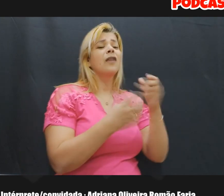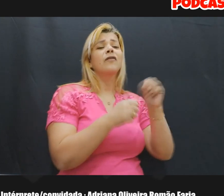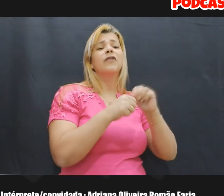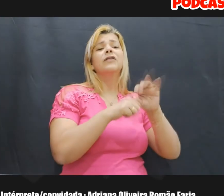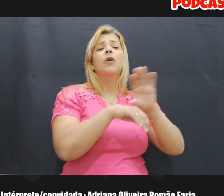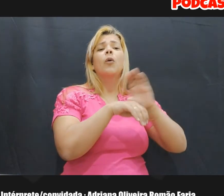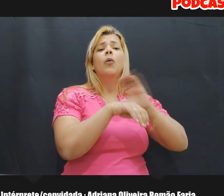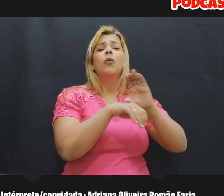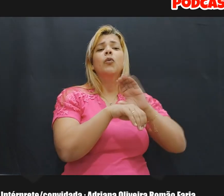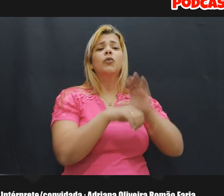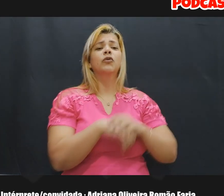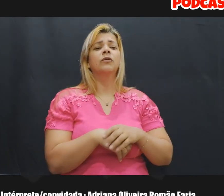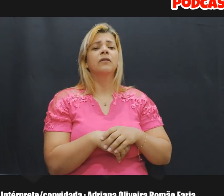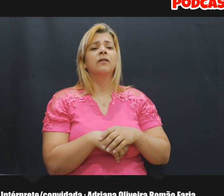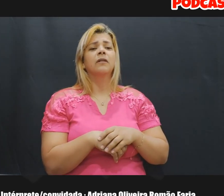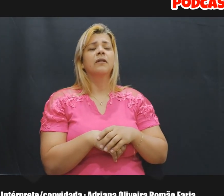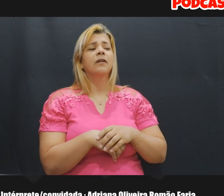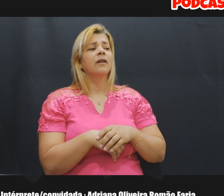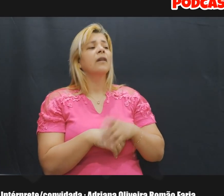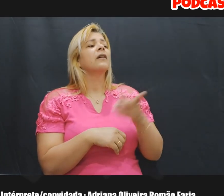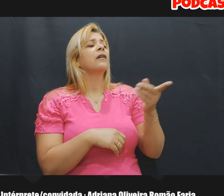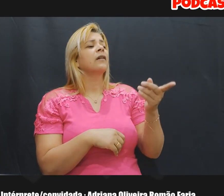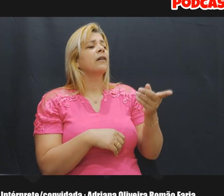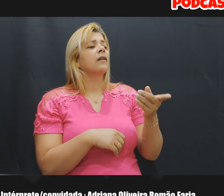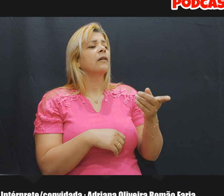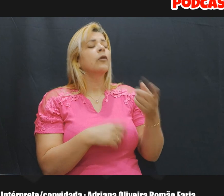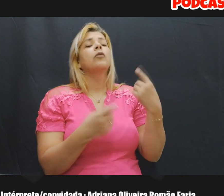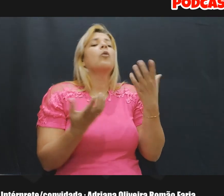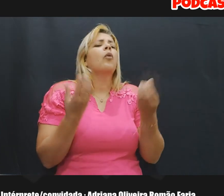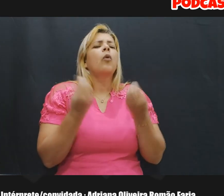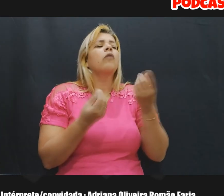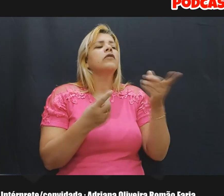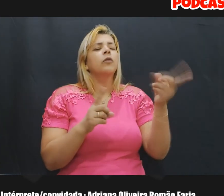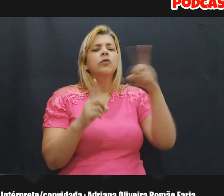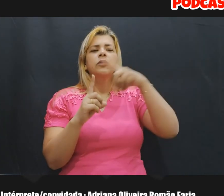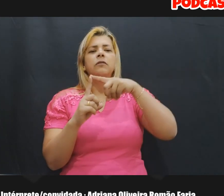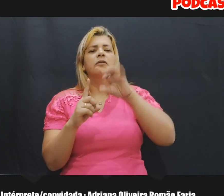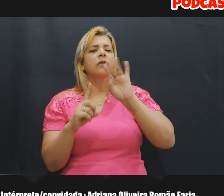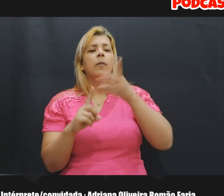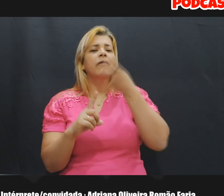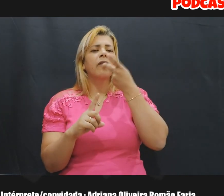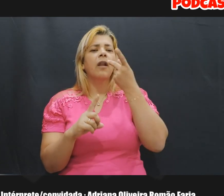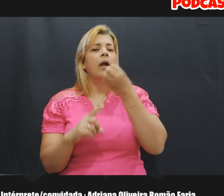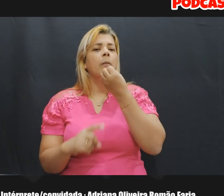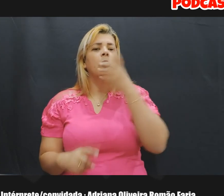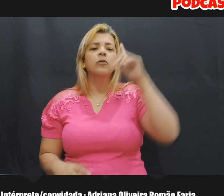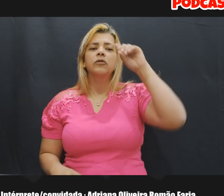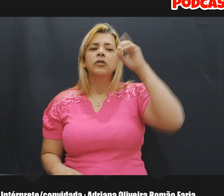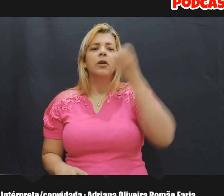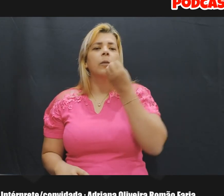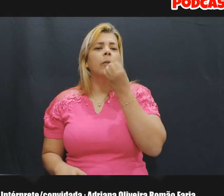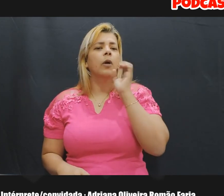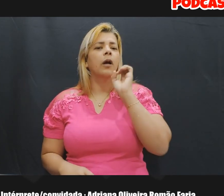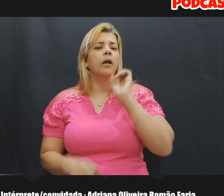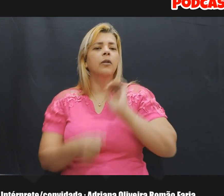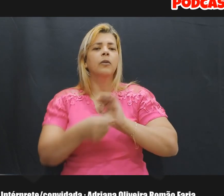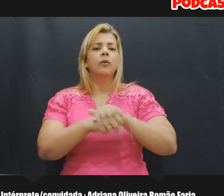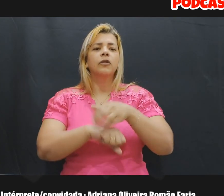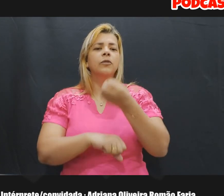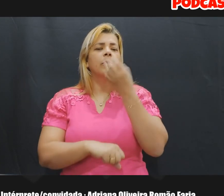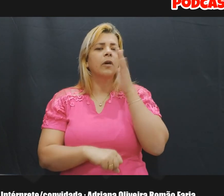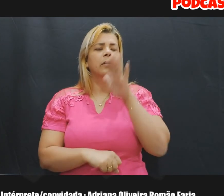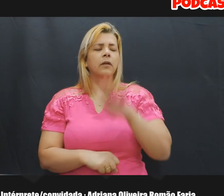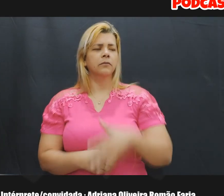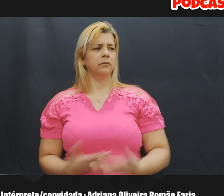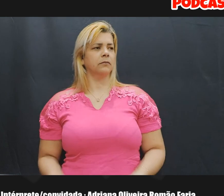Aí eu falei assim, tá, qual é o seu objetivo de aprender? Ele falou assim, não, só para mim falar bom dia, boa tarde, boa noite para ele.